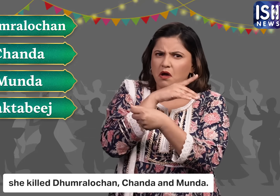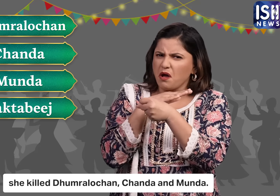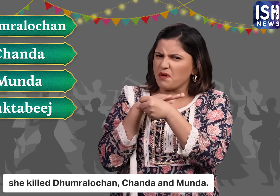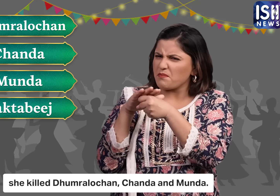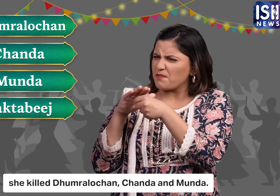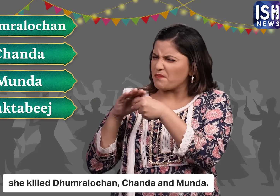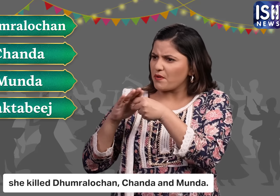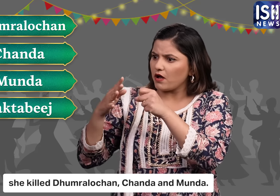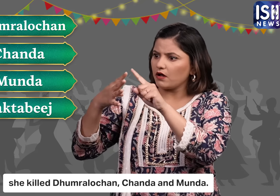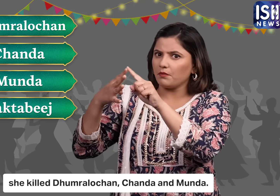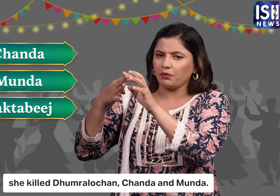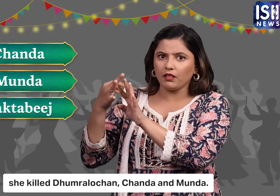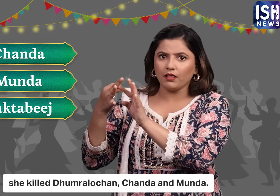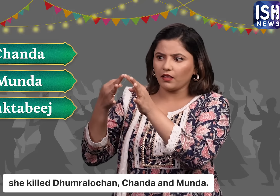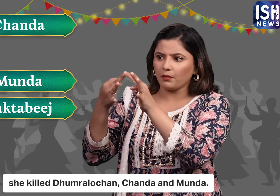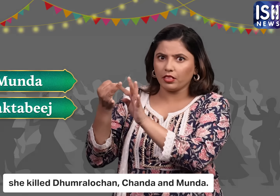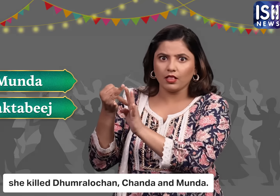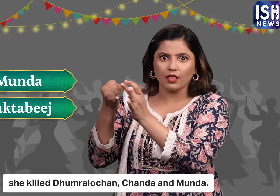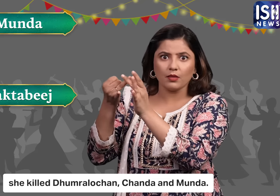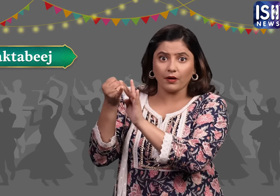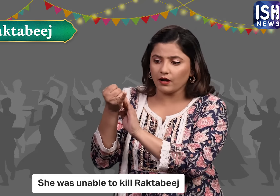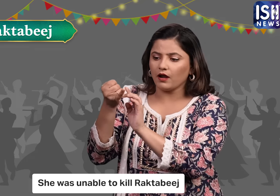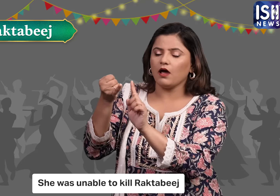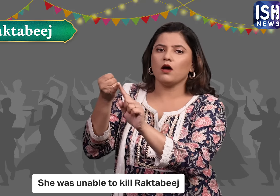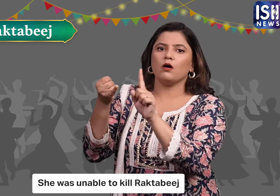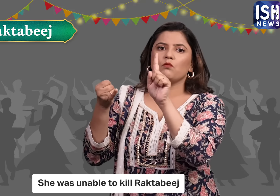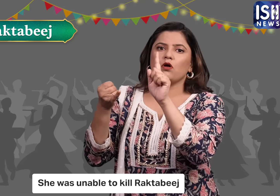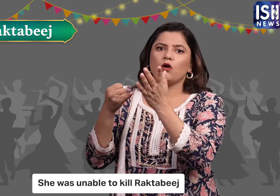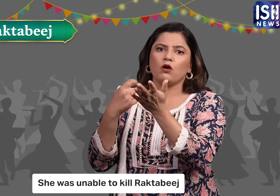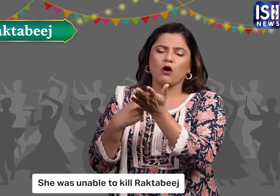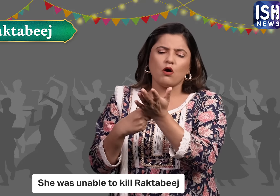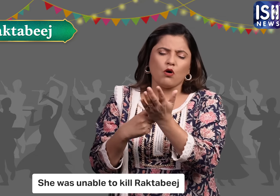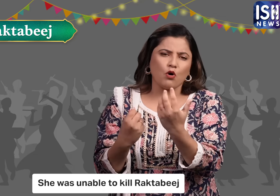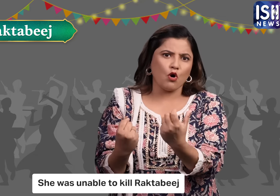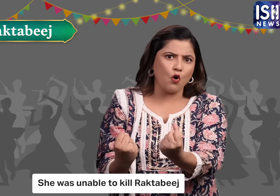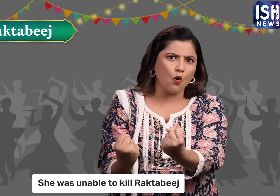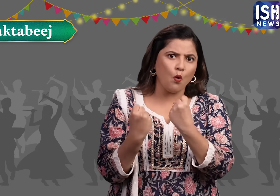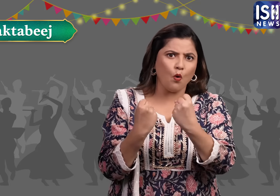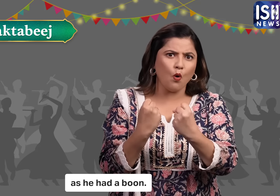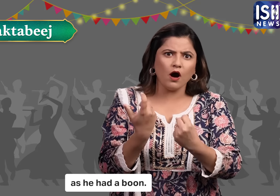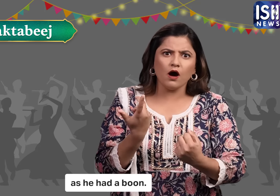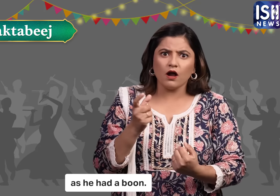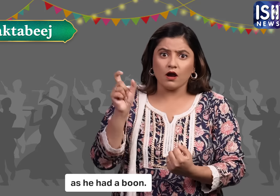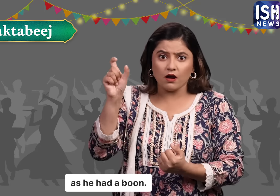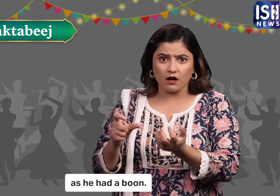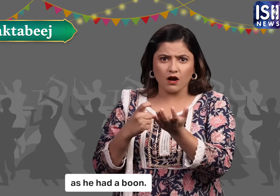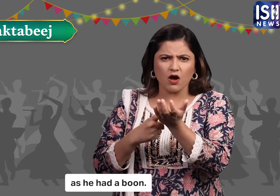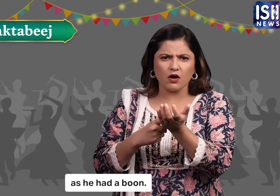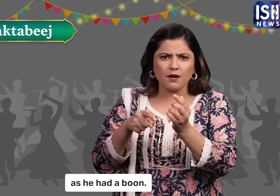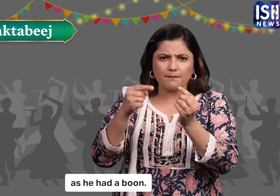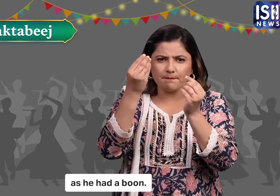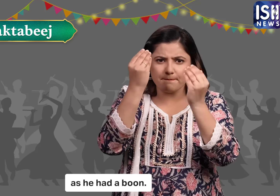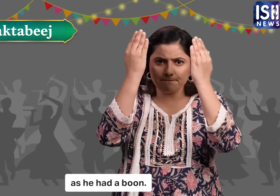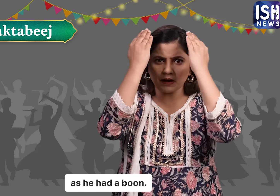धूम्रलोचन, चंद और मुंड को मार डाला। वह रक्तबीज को मारने में असमर्थ थी, क्योंकि उसे वरदान प्राप्त